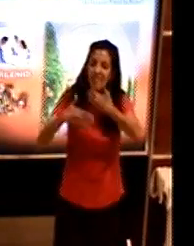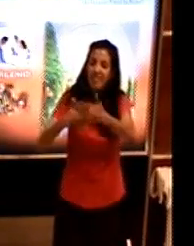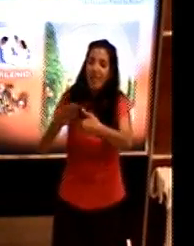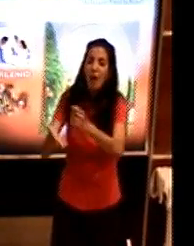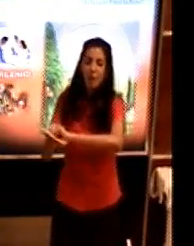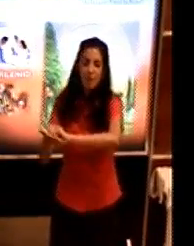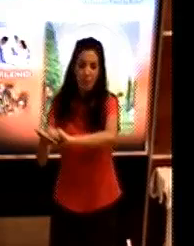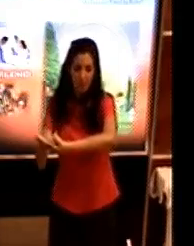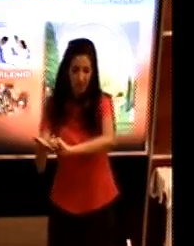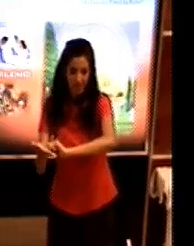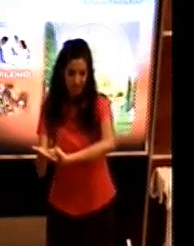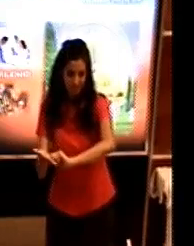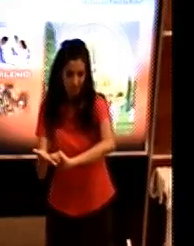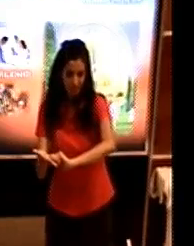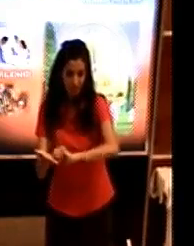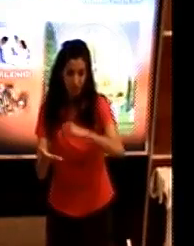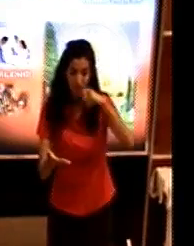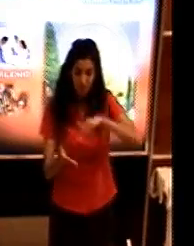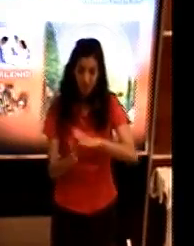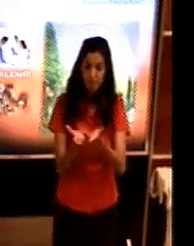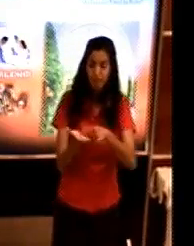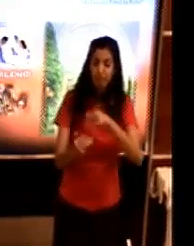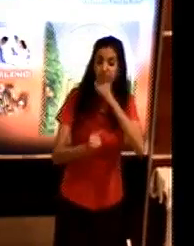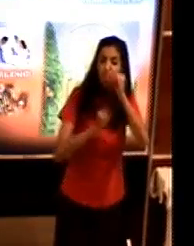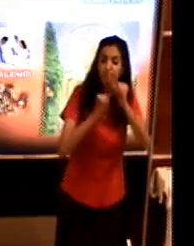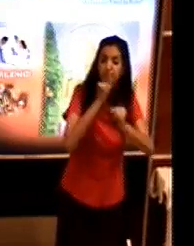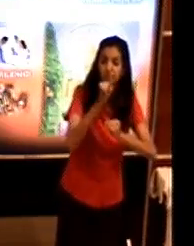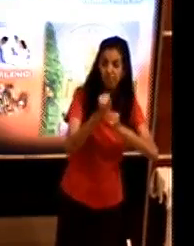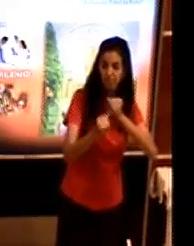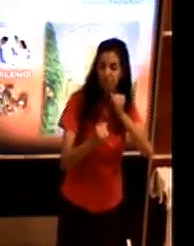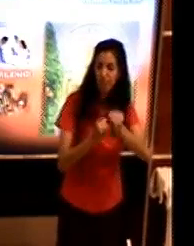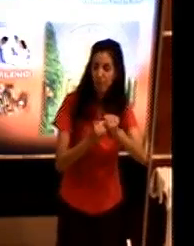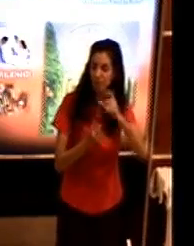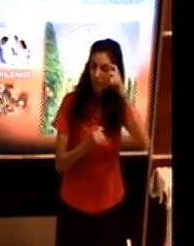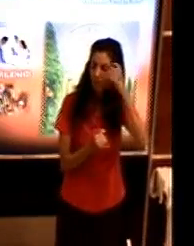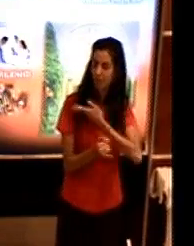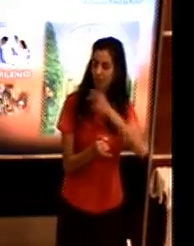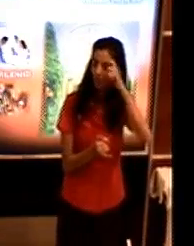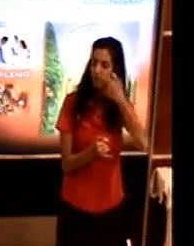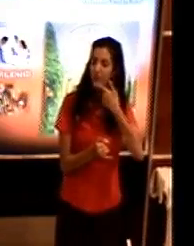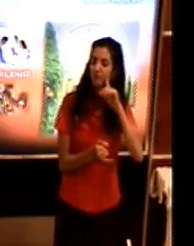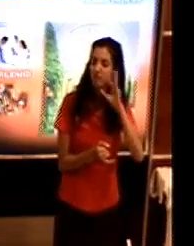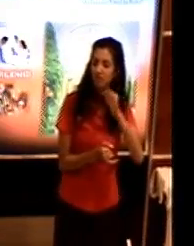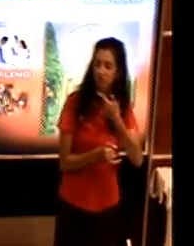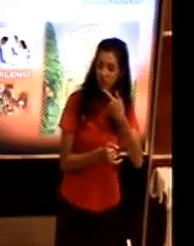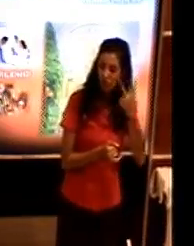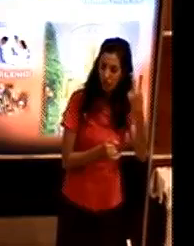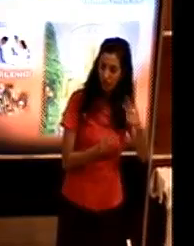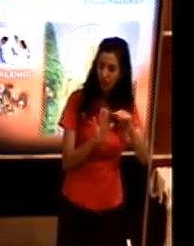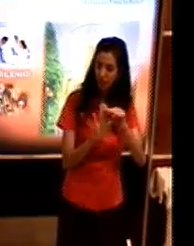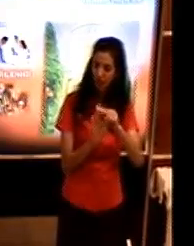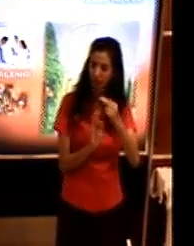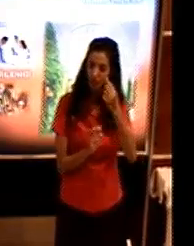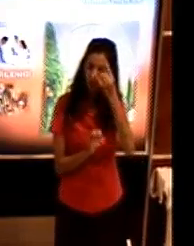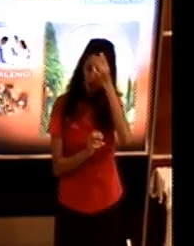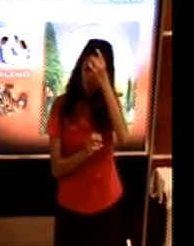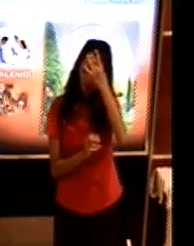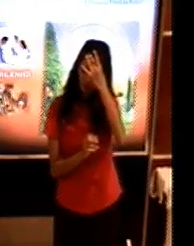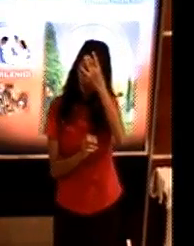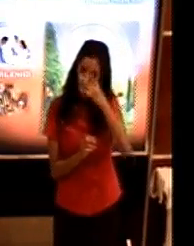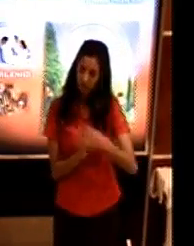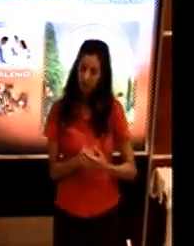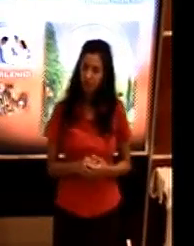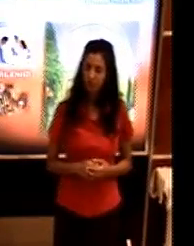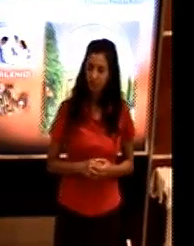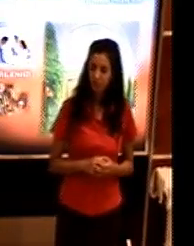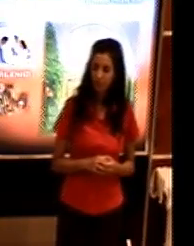él explica esta profecía justamente. Allí en Efesios 2, el versículo 12 dice: en aquel tiempo estabais sin